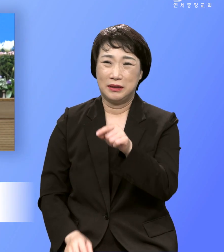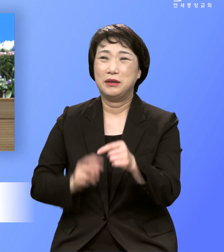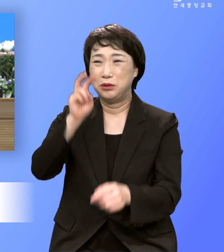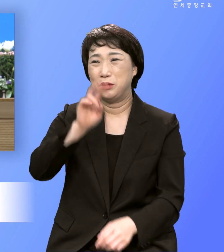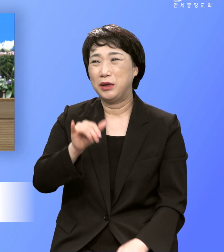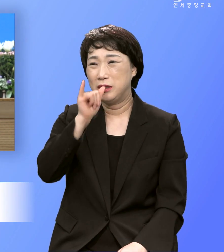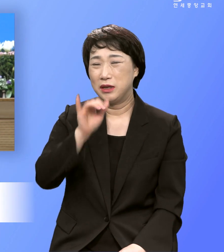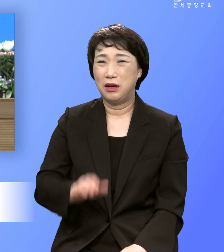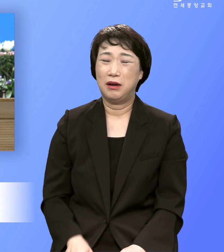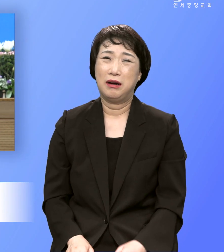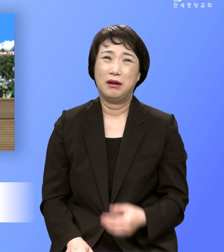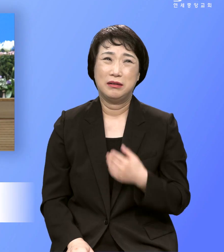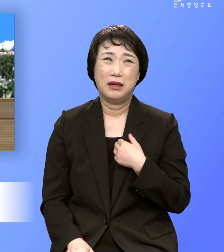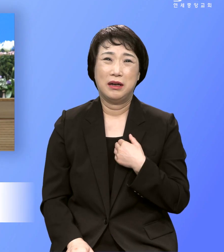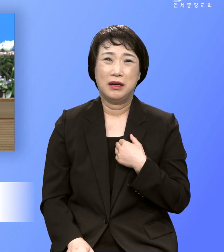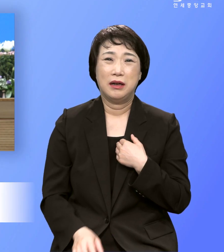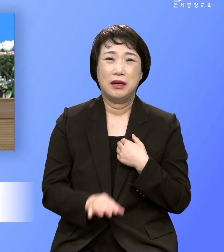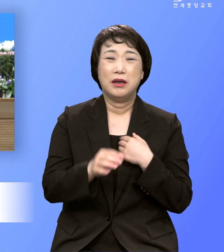연희동 때